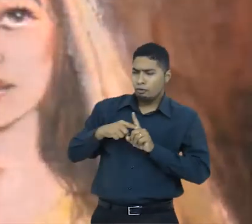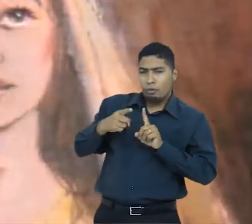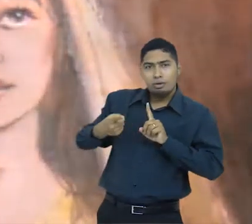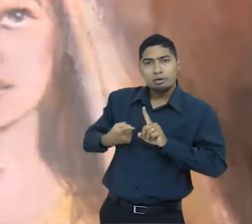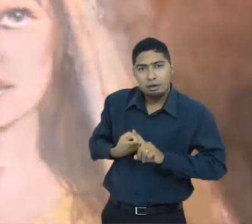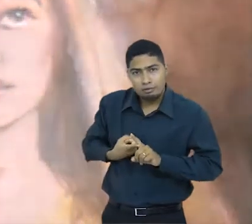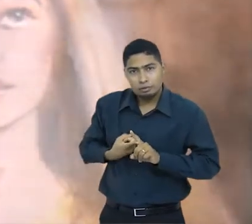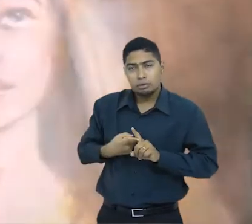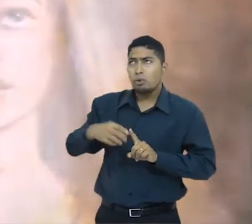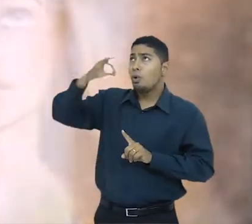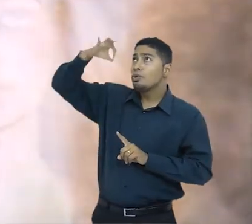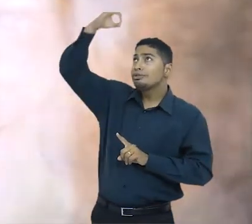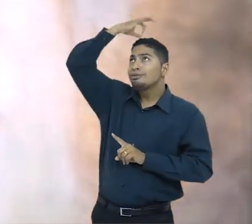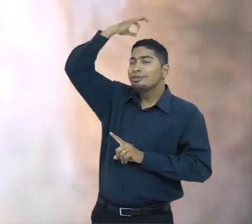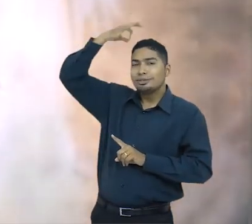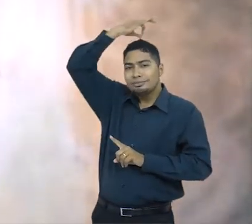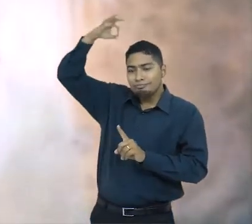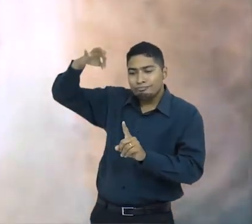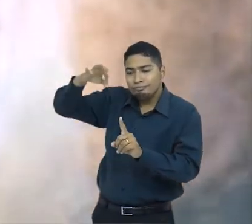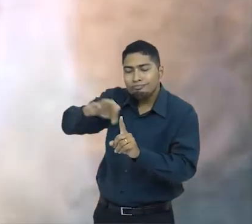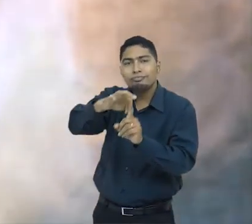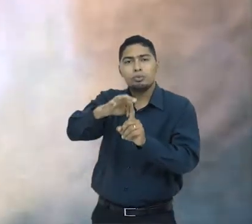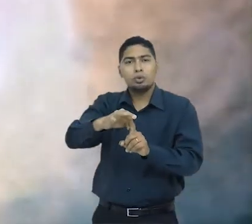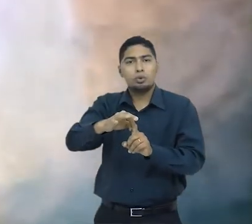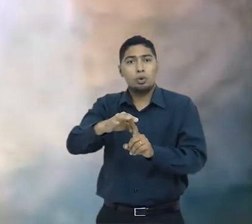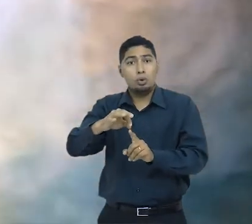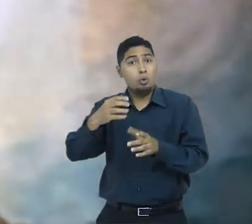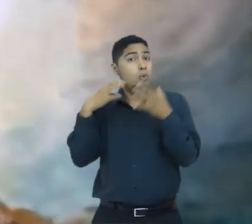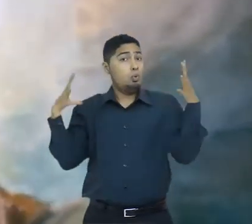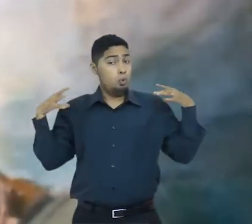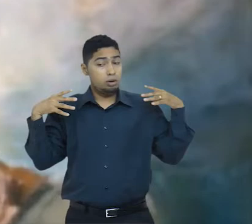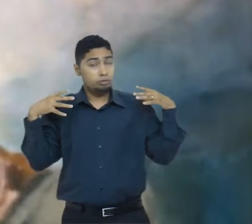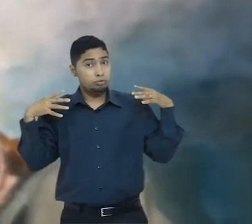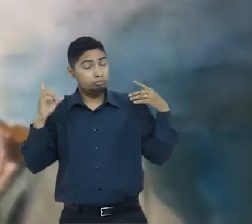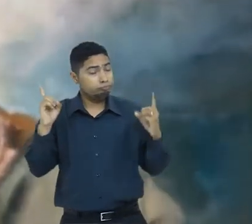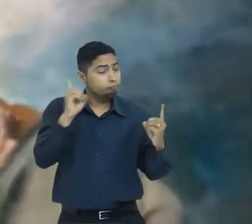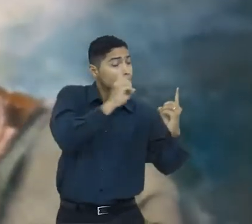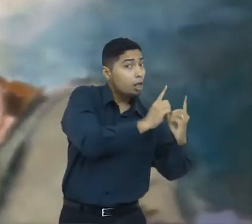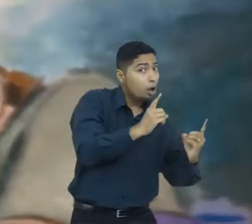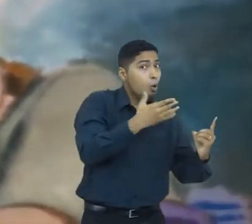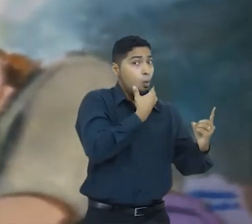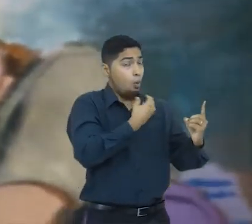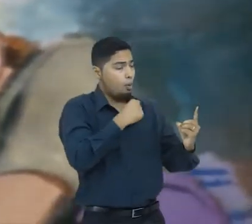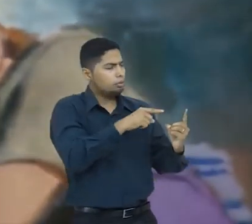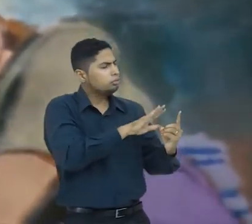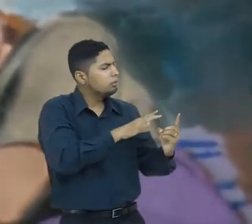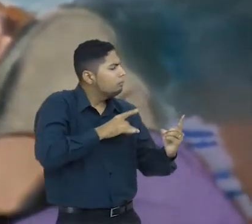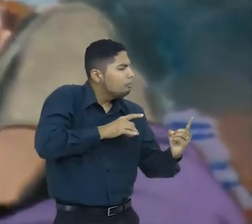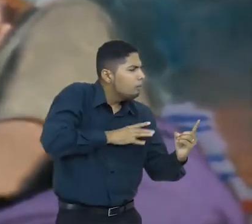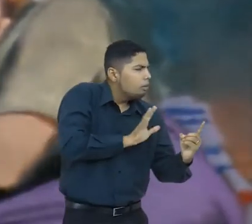do Espírito Santo de Deus. Um anjo do Senhor apareceu a José num sonho e disse: "José, não tenha medo